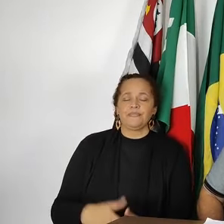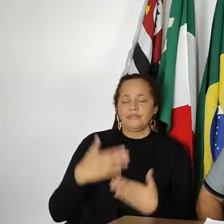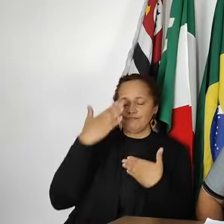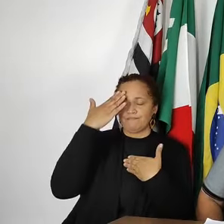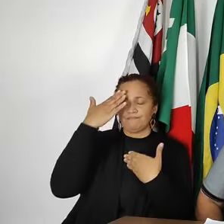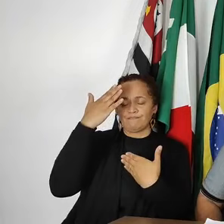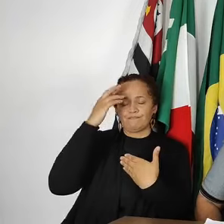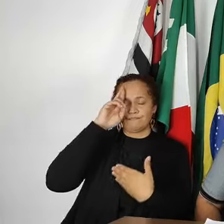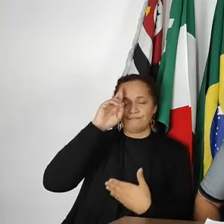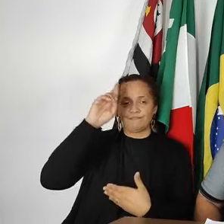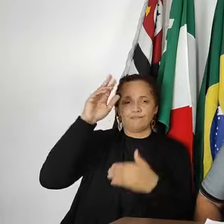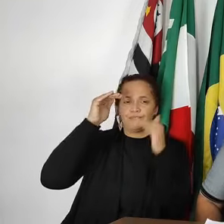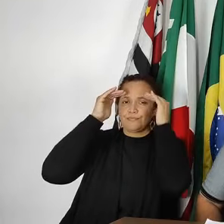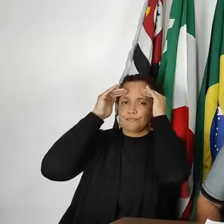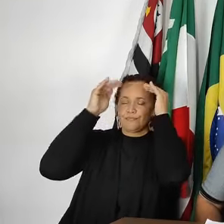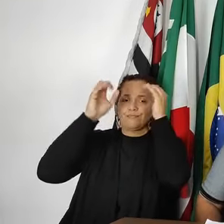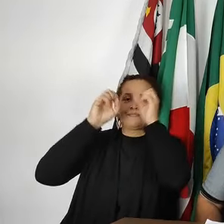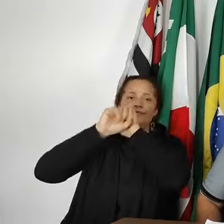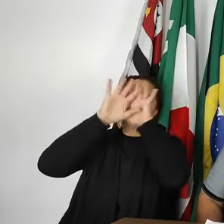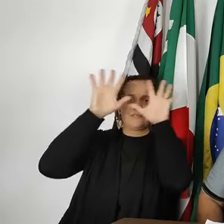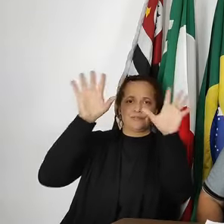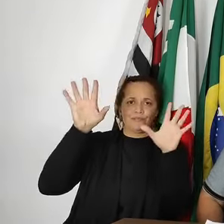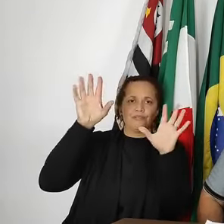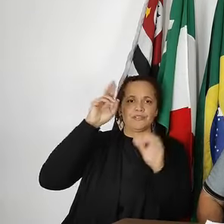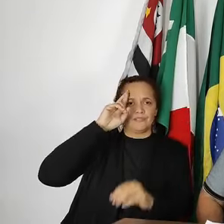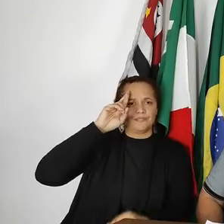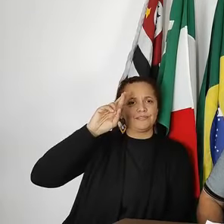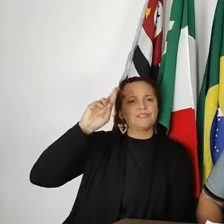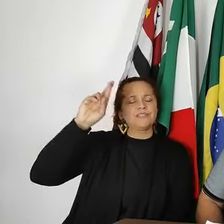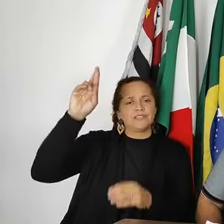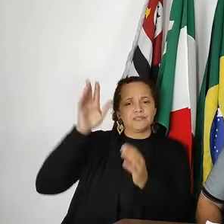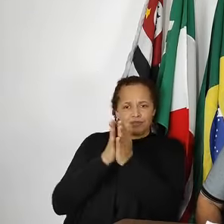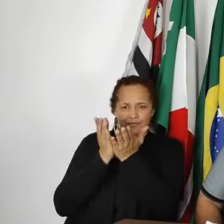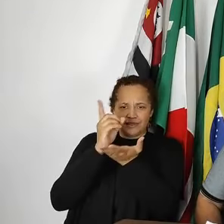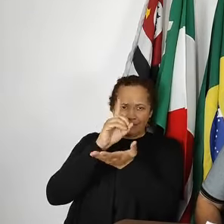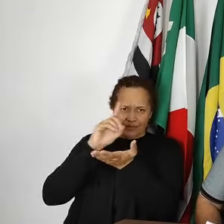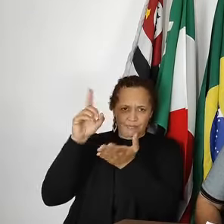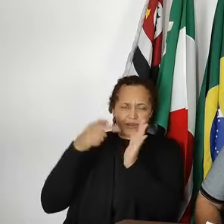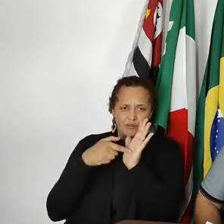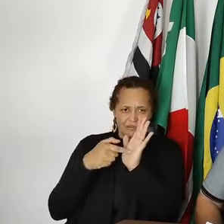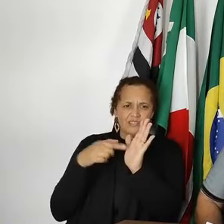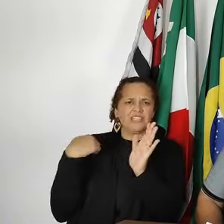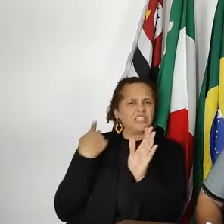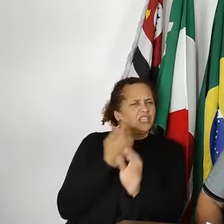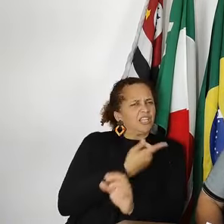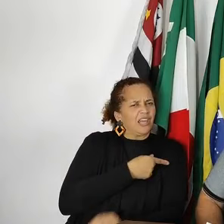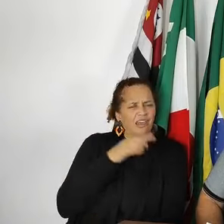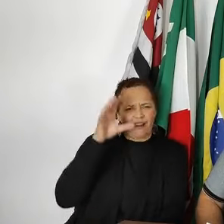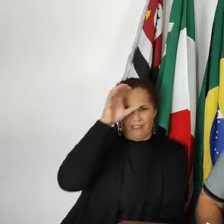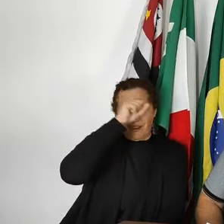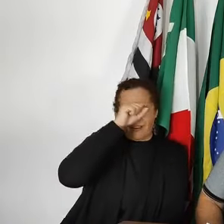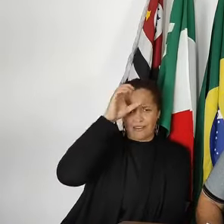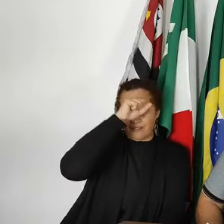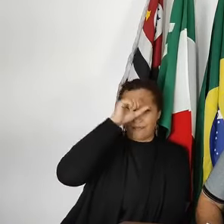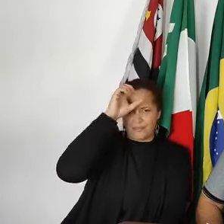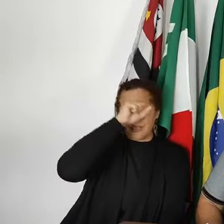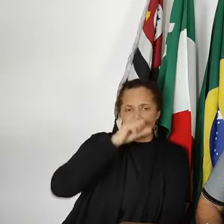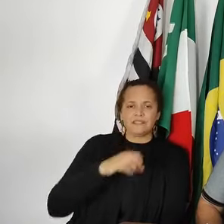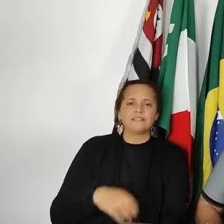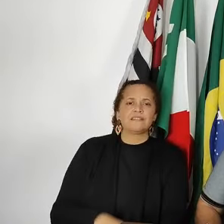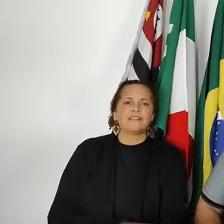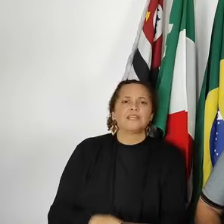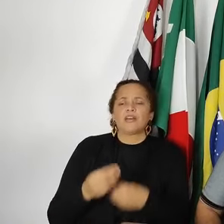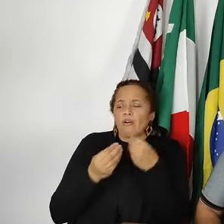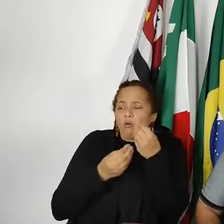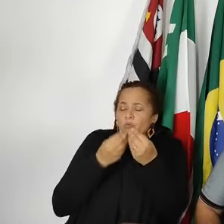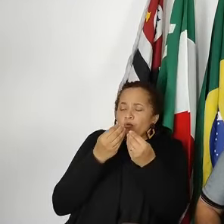graças a Deus, para a glória do Senhor, né? Esse é um assunto que é tratado na Bíblia, que nós venhamos aprendendo no decorrer desse tempo, né?